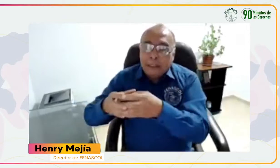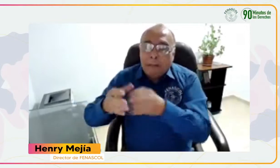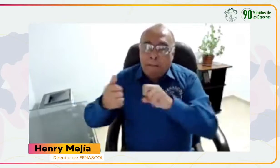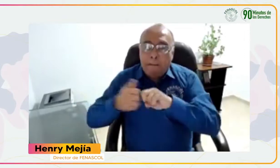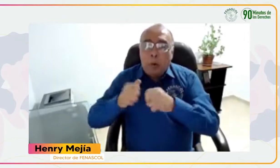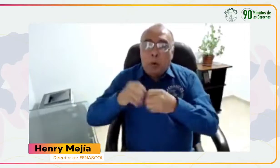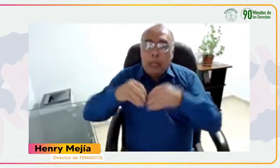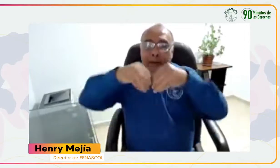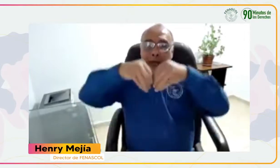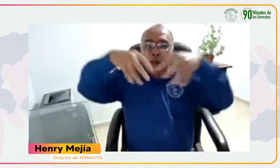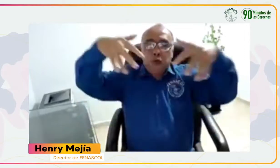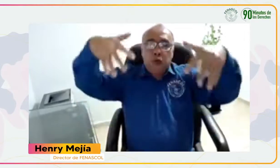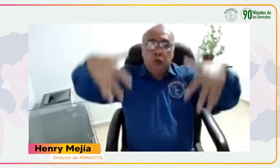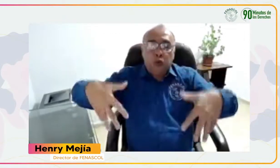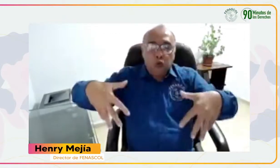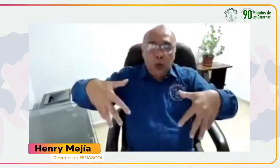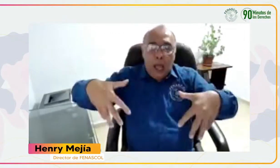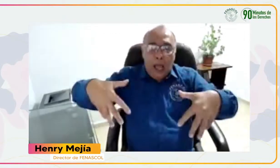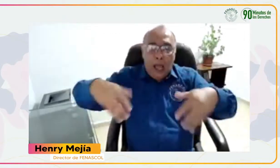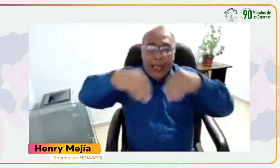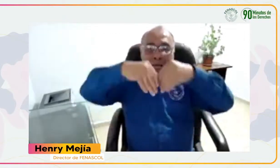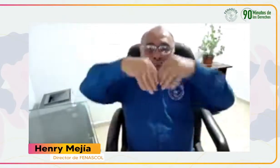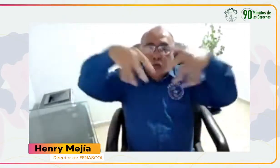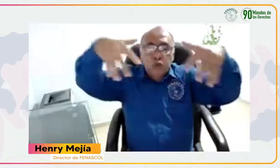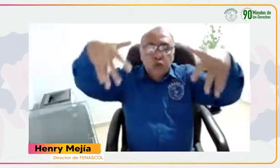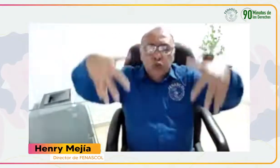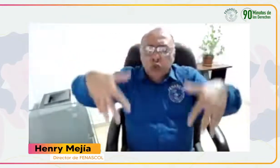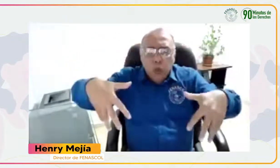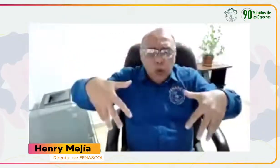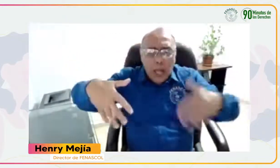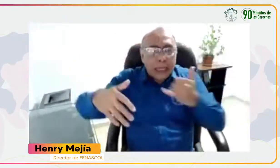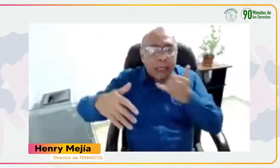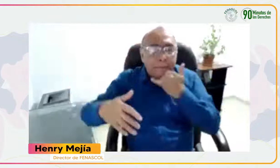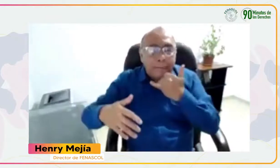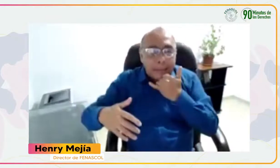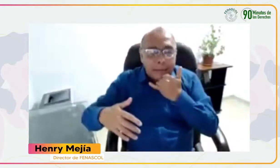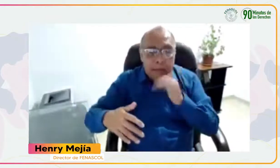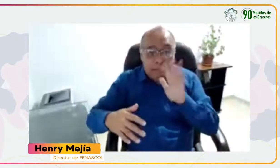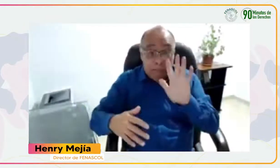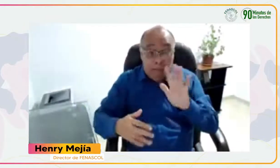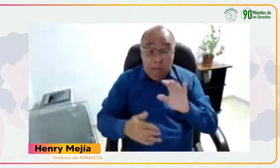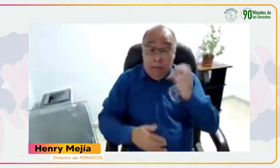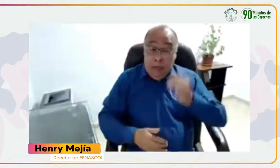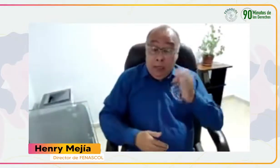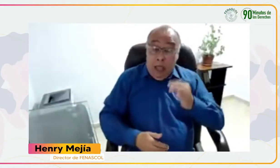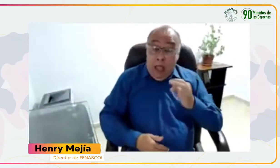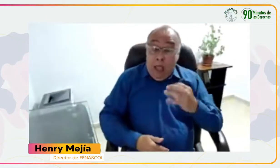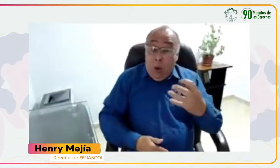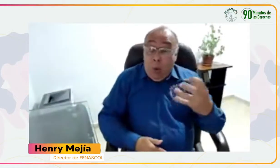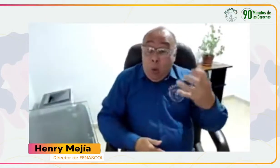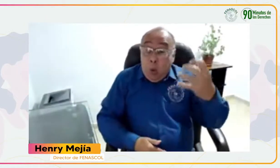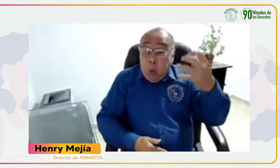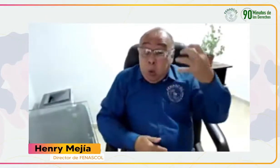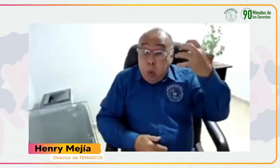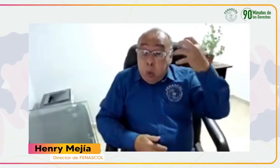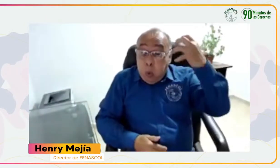las diferentes asociaciones, y a veces vemos que es un problema de estructura también, y